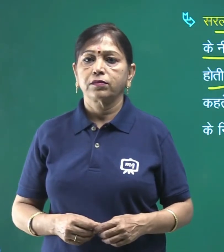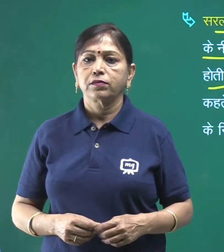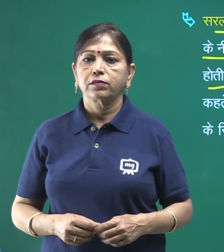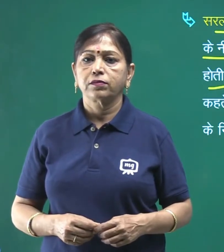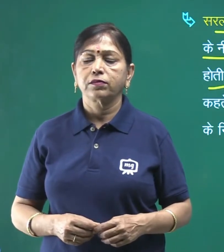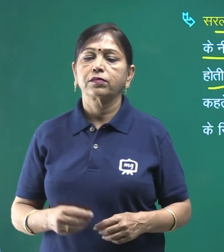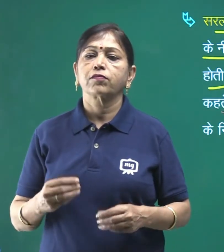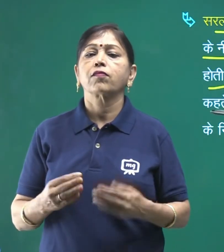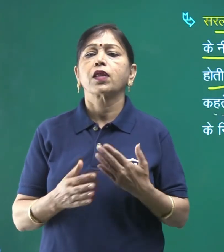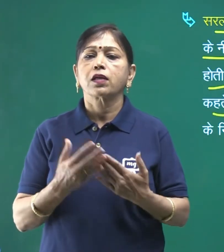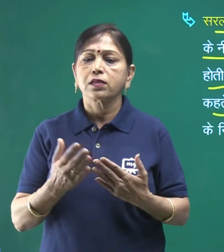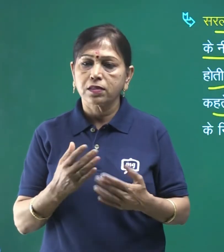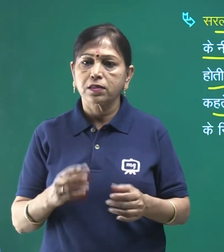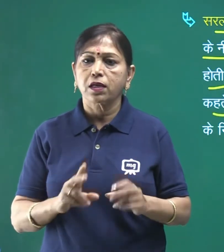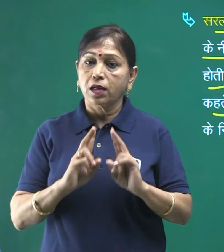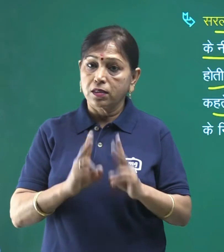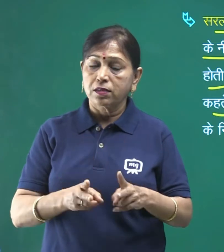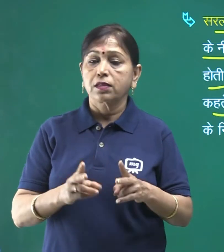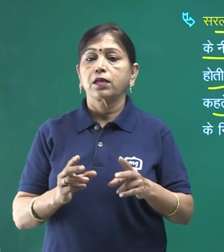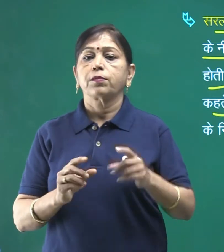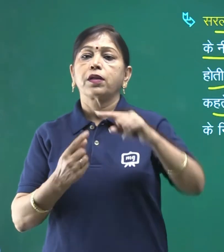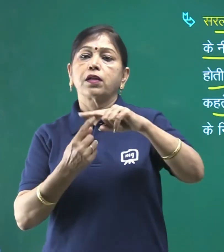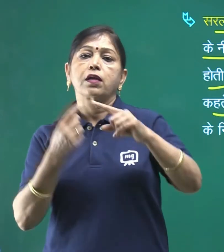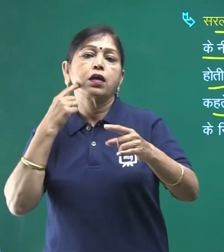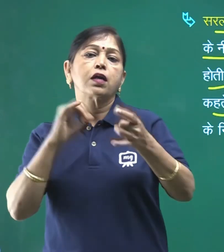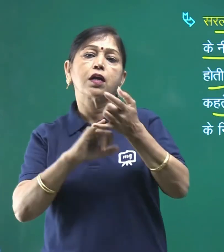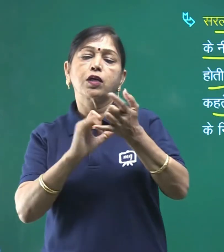सरल स्थायी ऊतक कहते हैं।